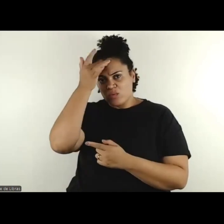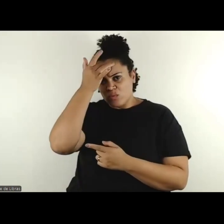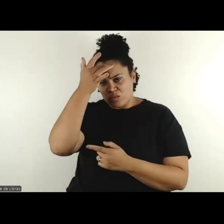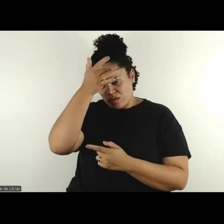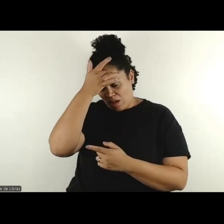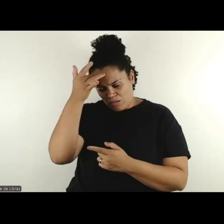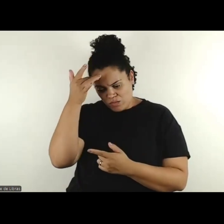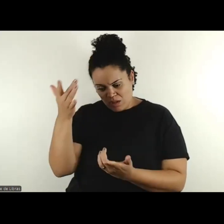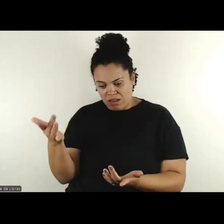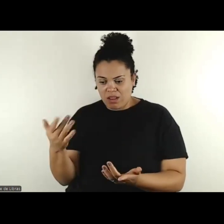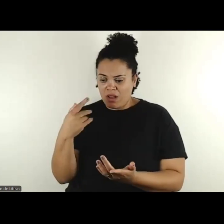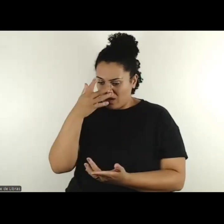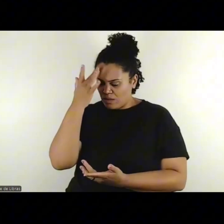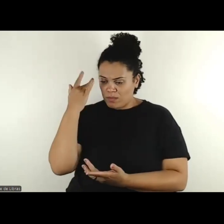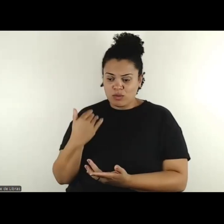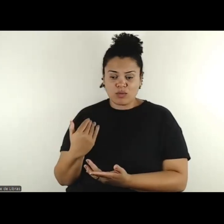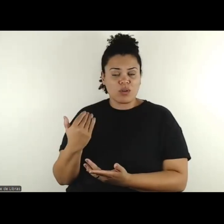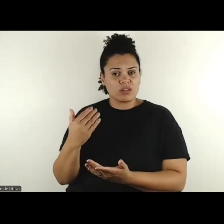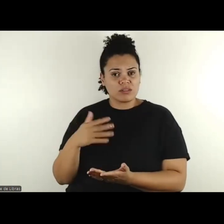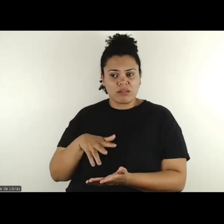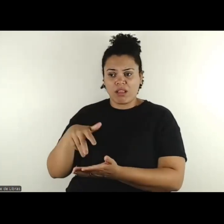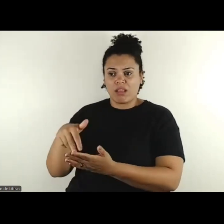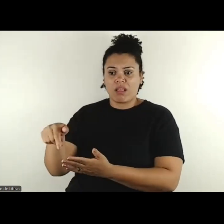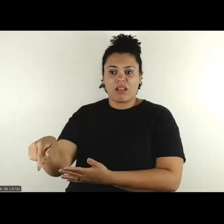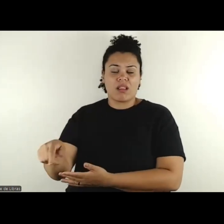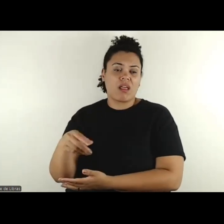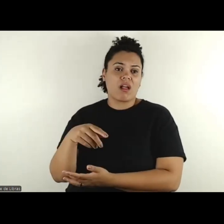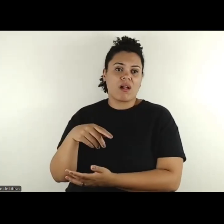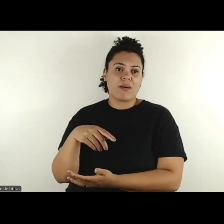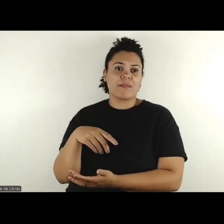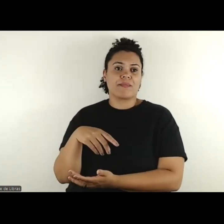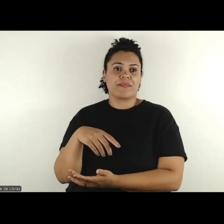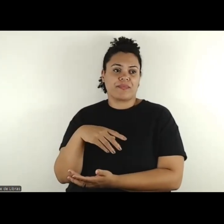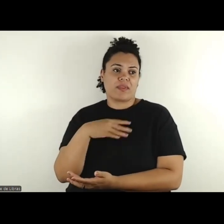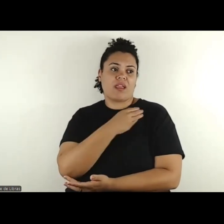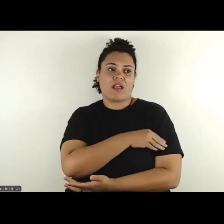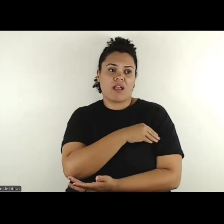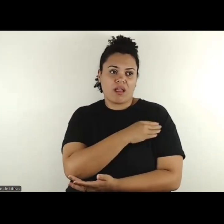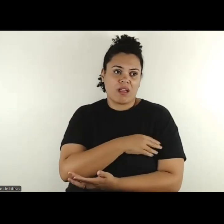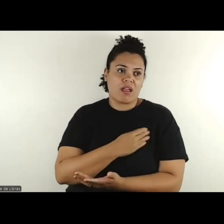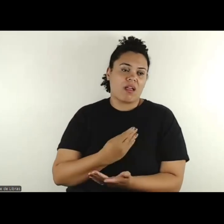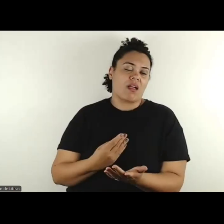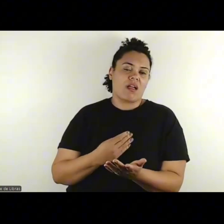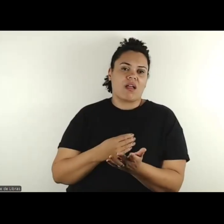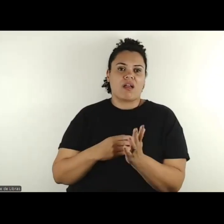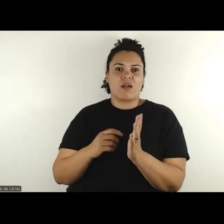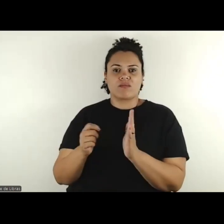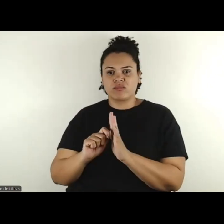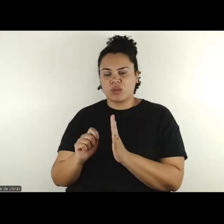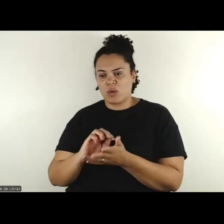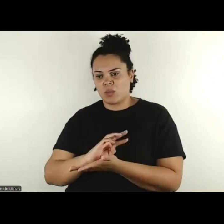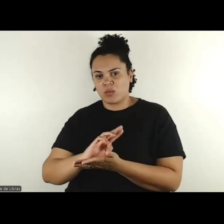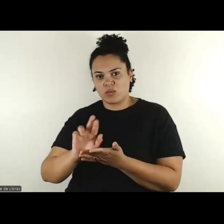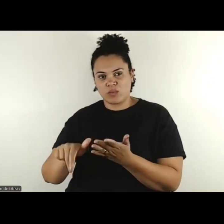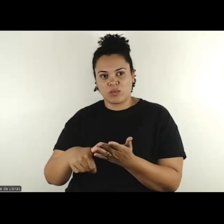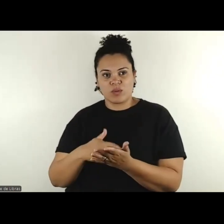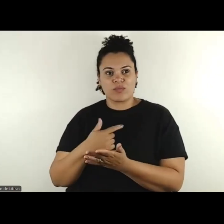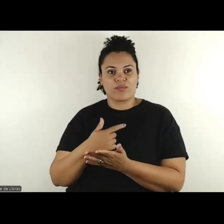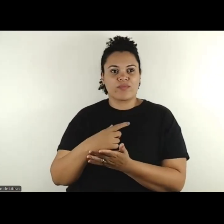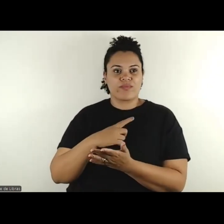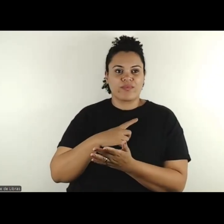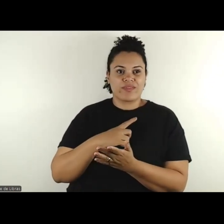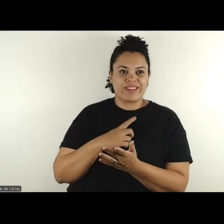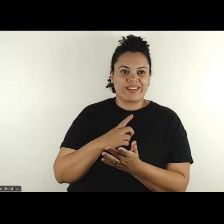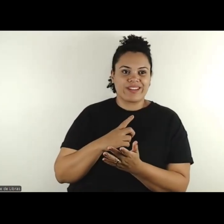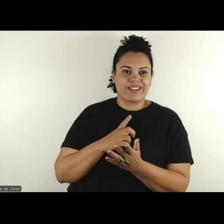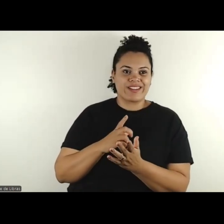as pessoas que são usuárias, né, de álcool, crack e outras drogas, tá? Então, vou fechar aqui, fechei